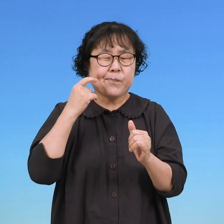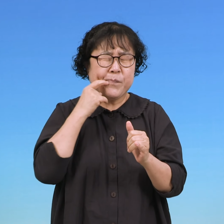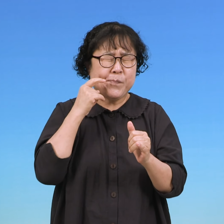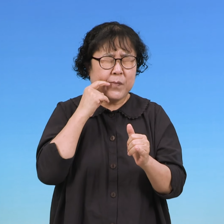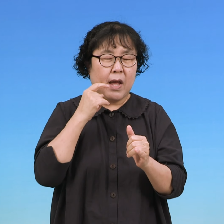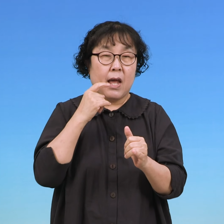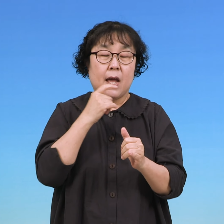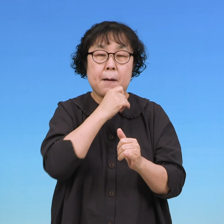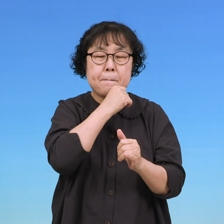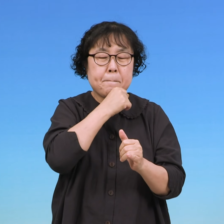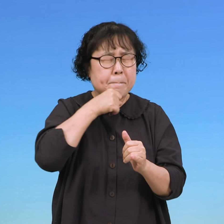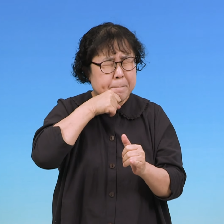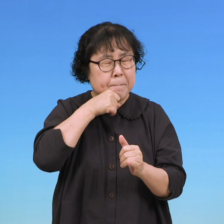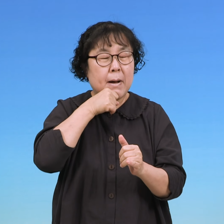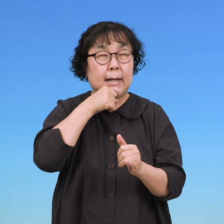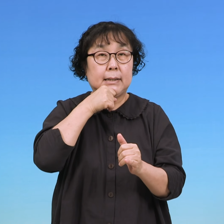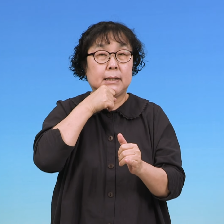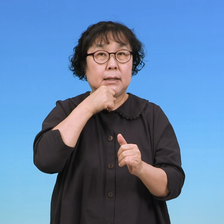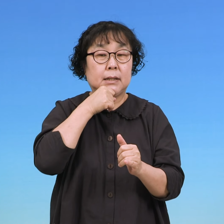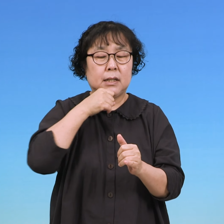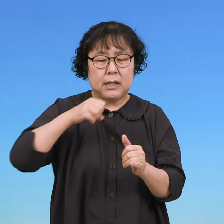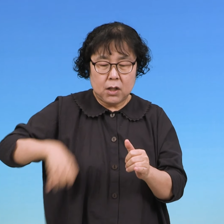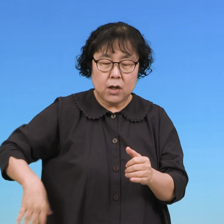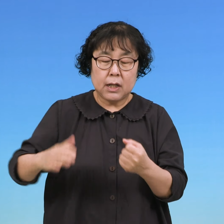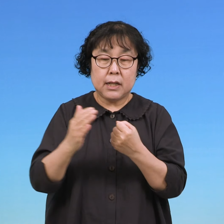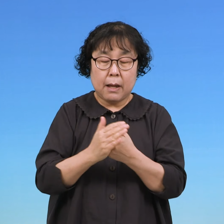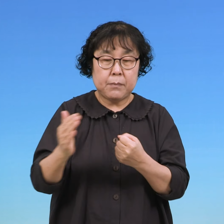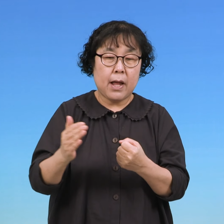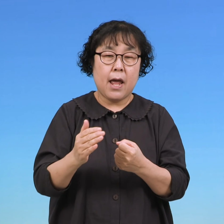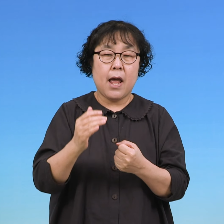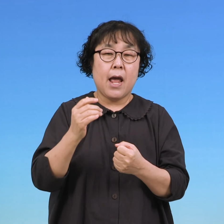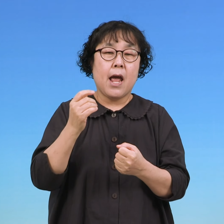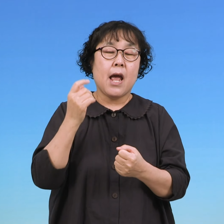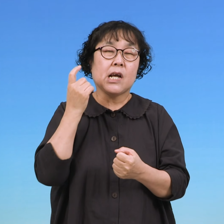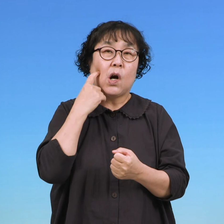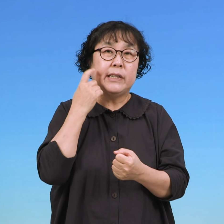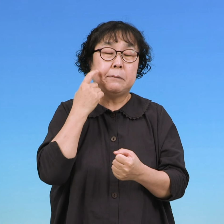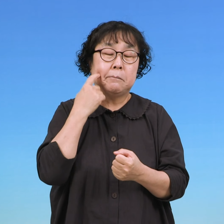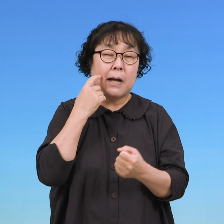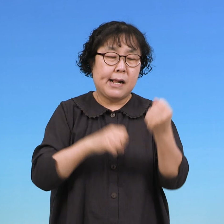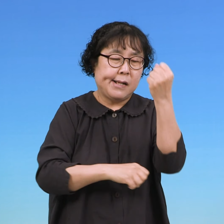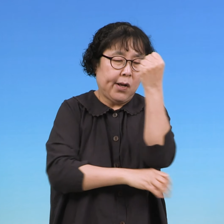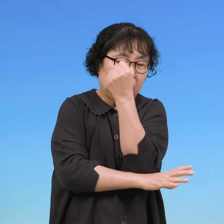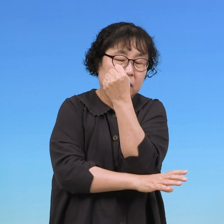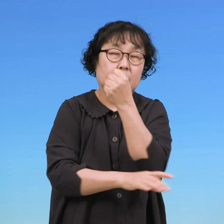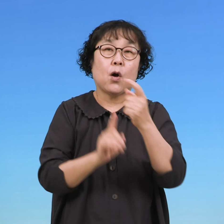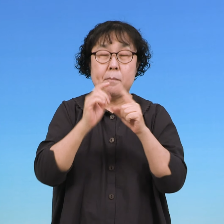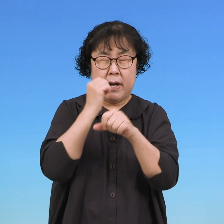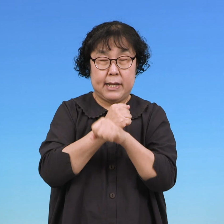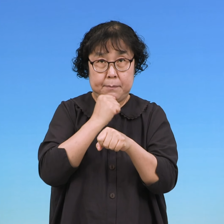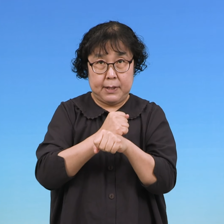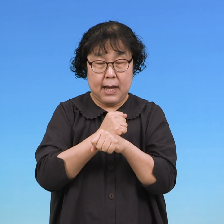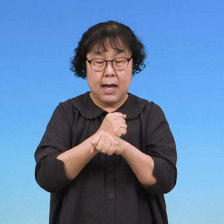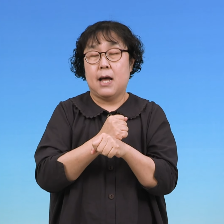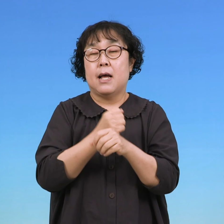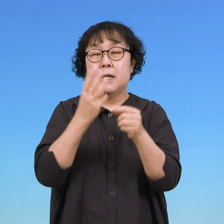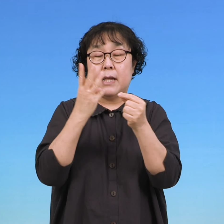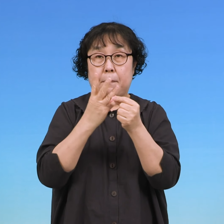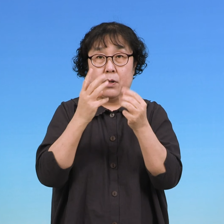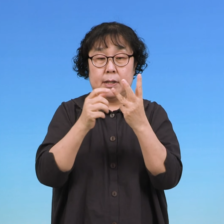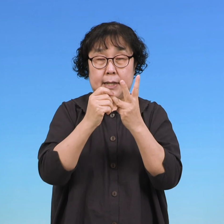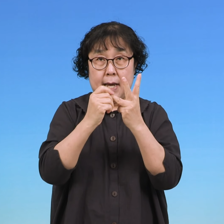맛을 내지 못하면 그것은 허세에 지나지 않는다. 이렇게 허세를 설명했고요. 그 다음에 이제 세